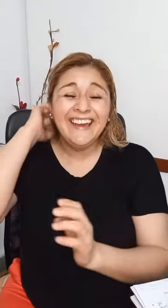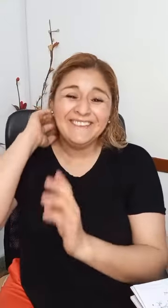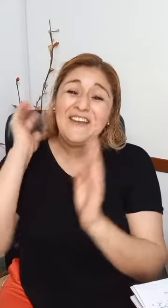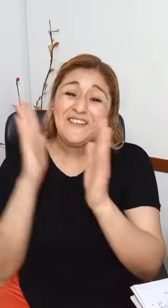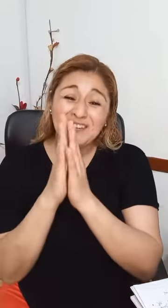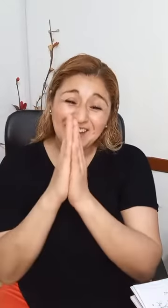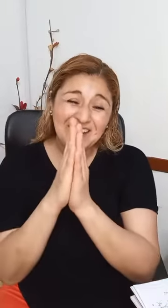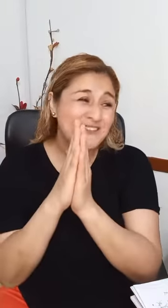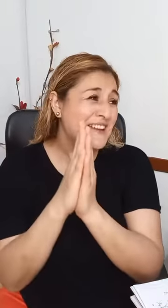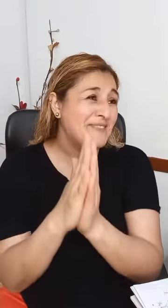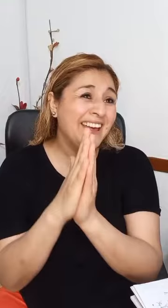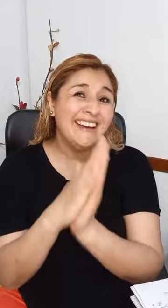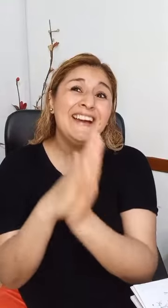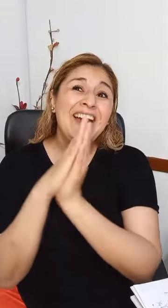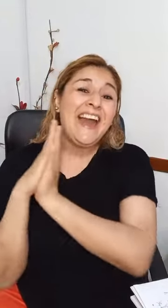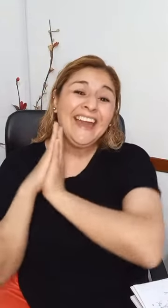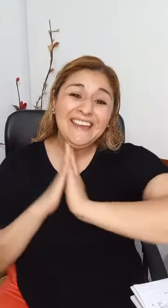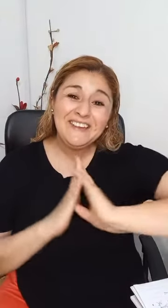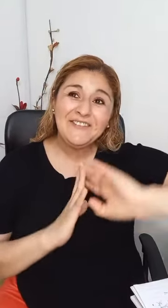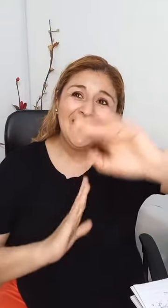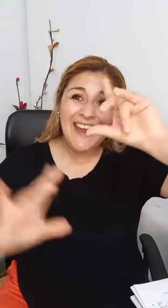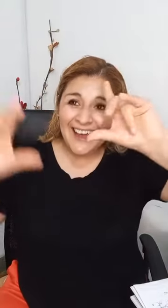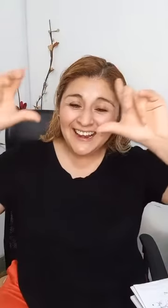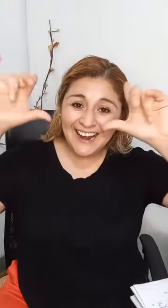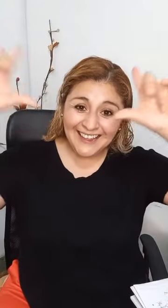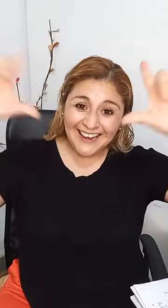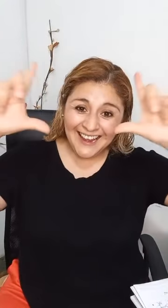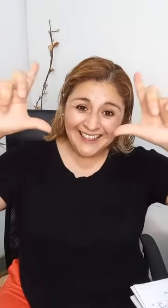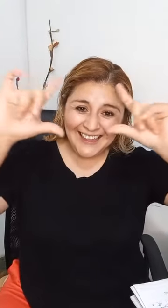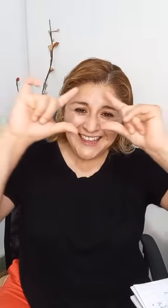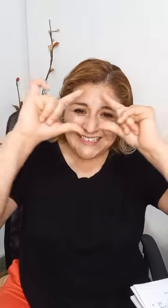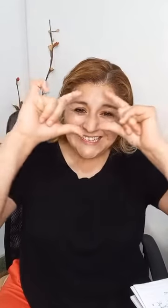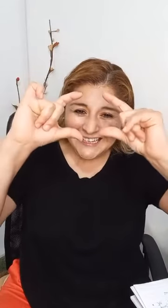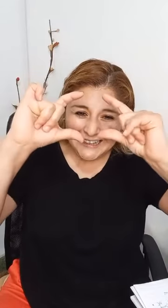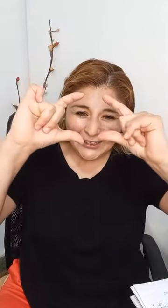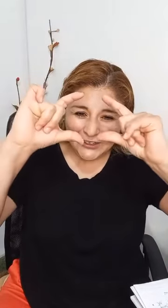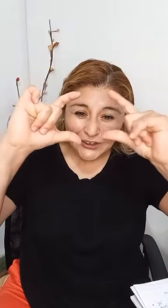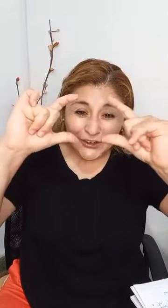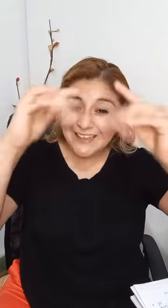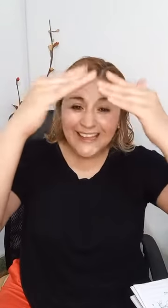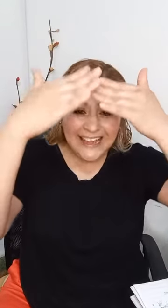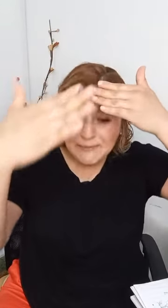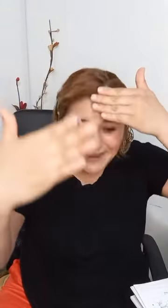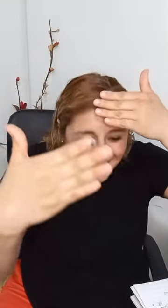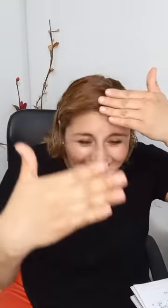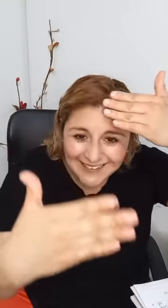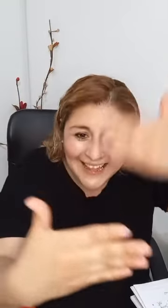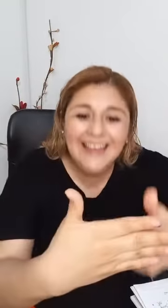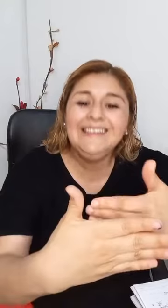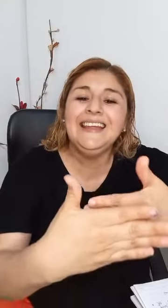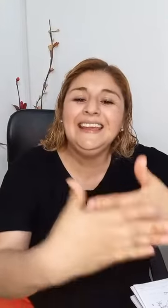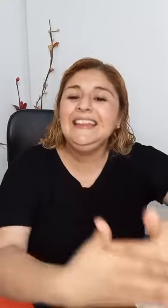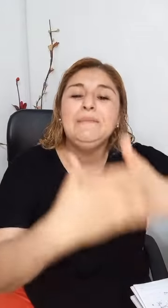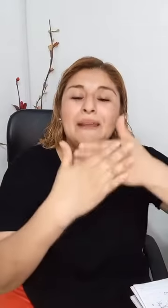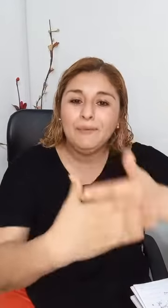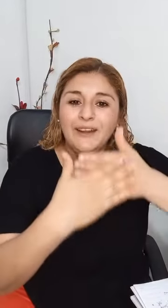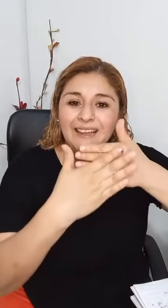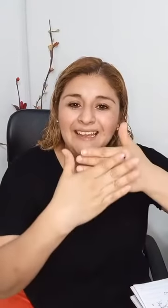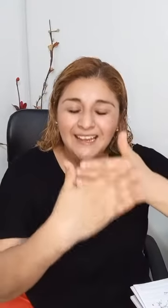que me acuerdo una vez estábamos en la parada y veía el cartel grande y el chiquito no. tenía que esperar que esté ahí